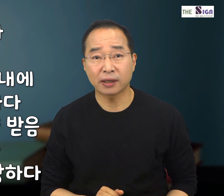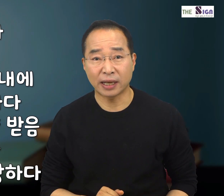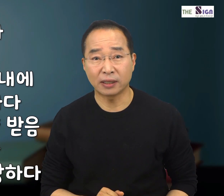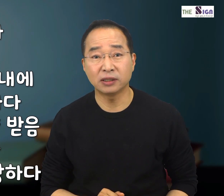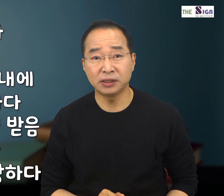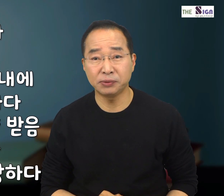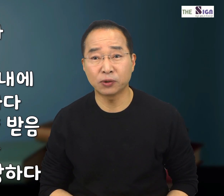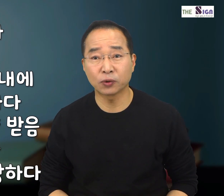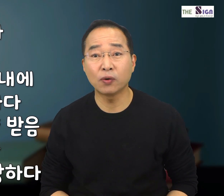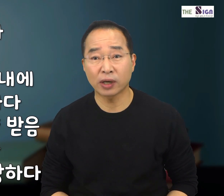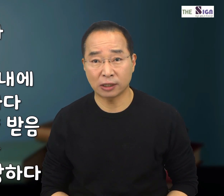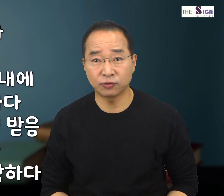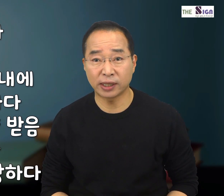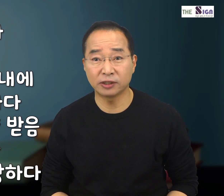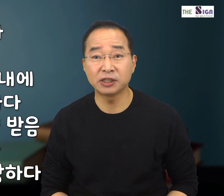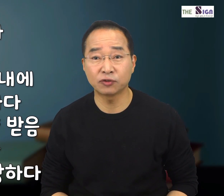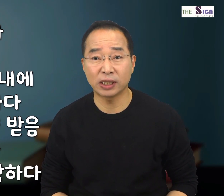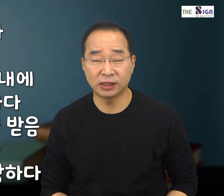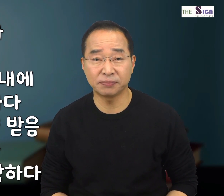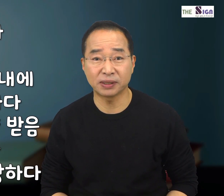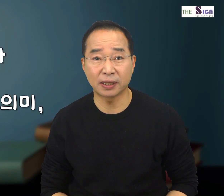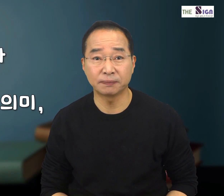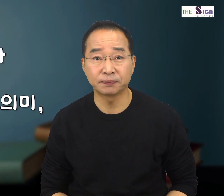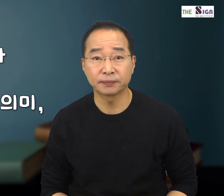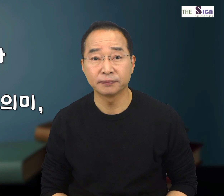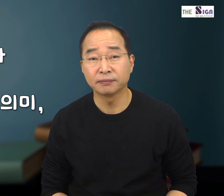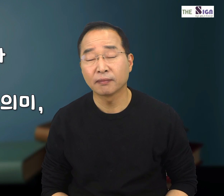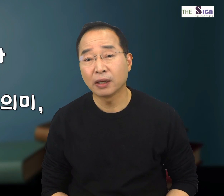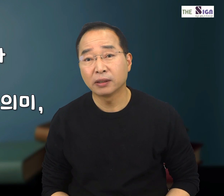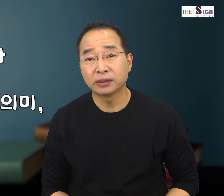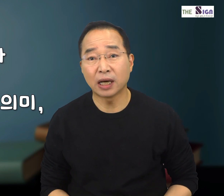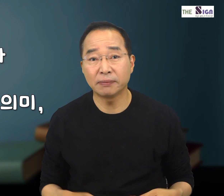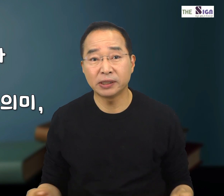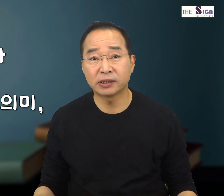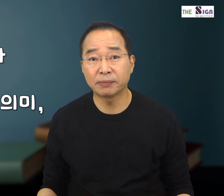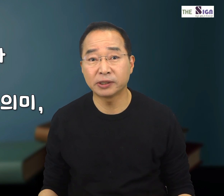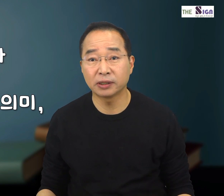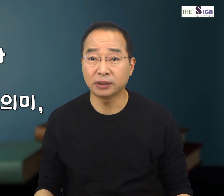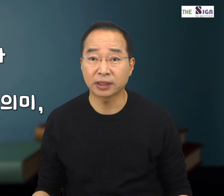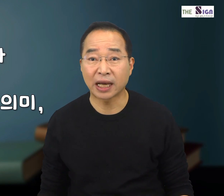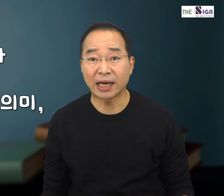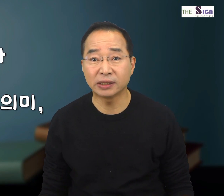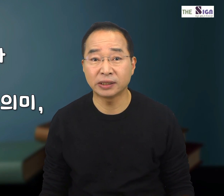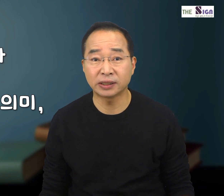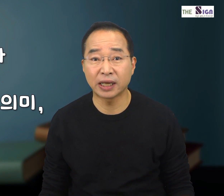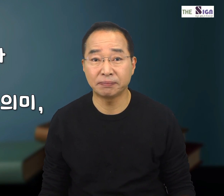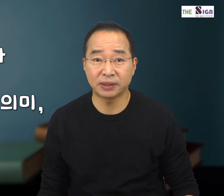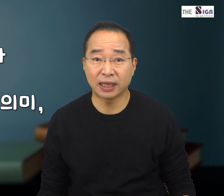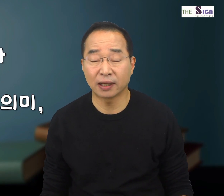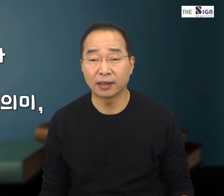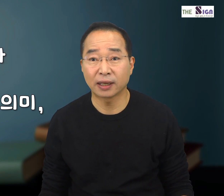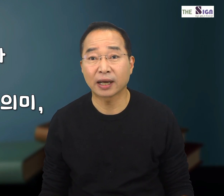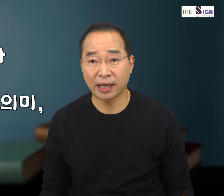있었다라는 의미로도 가두다를 쓸 수가 있습니다. 그 다음에 이제 세 번째는 가르치다입니다.